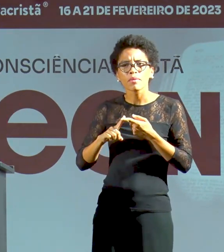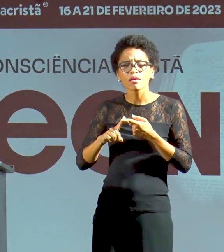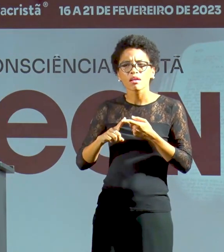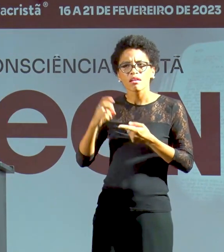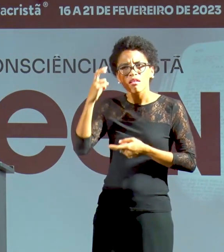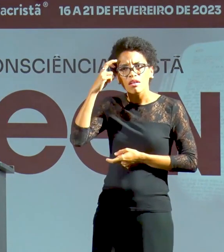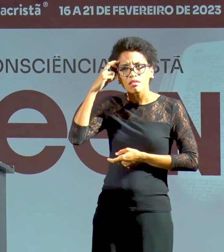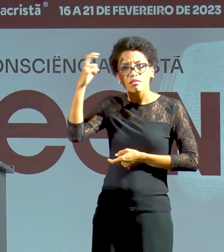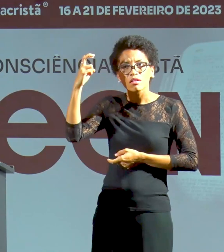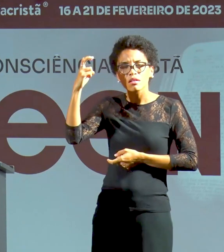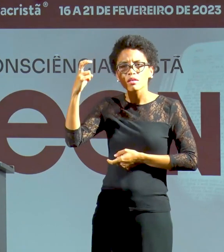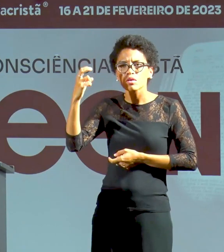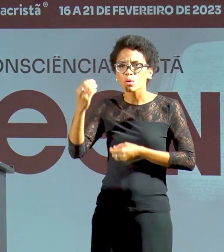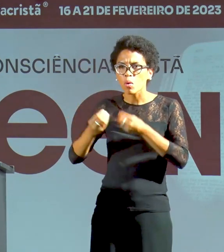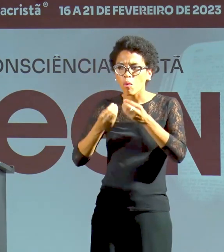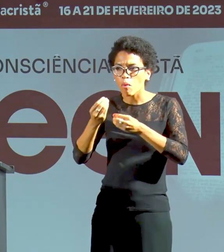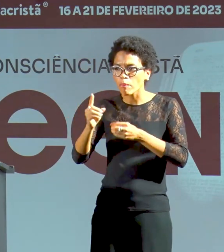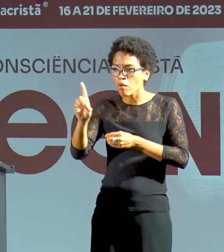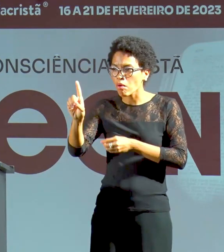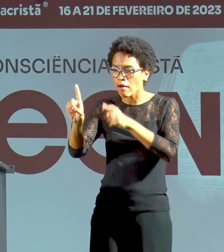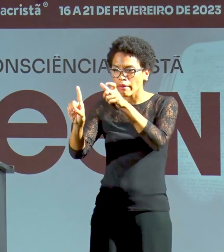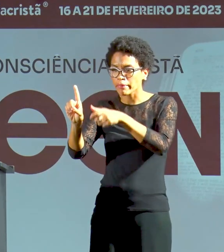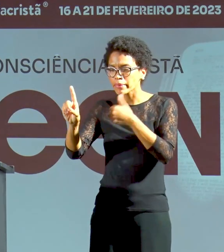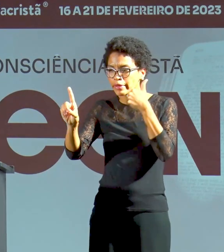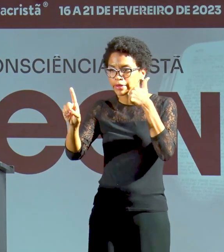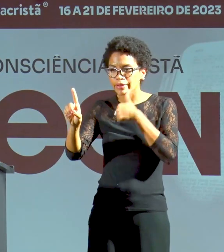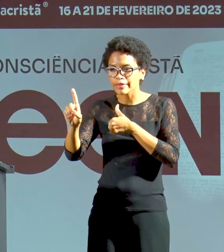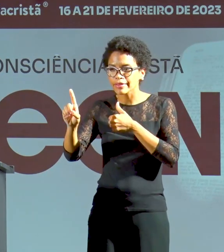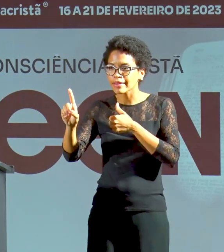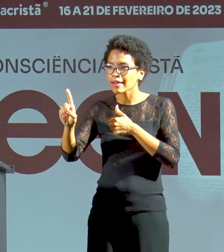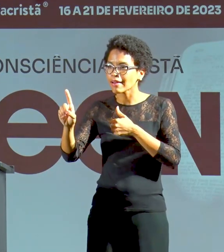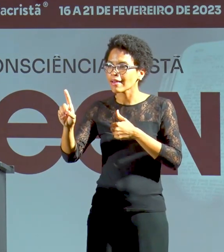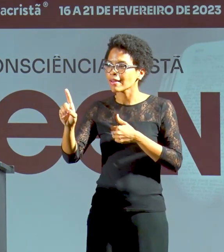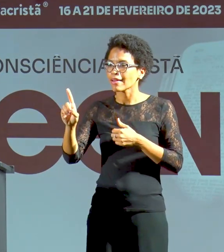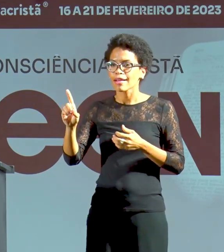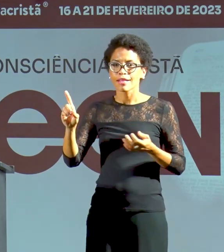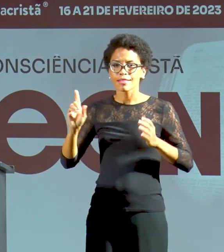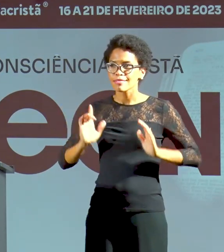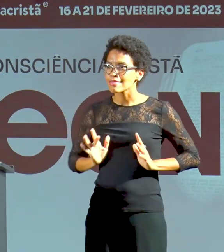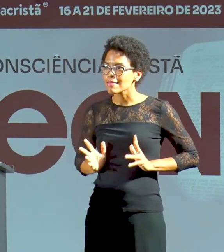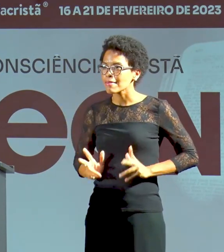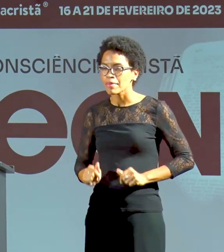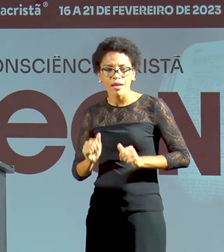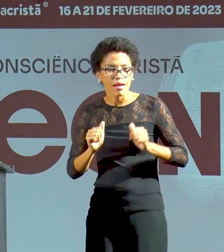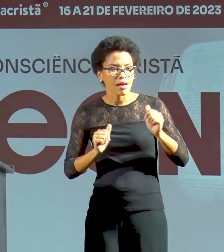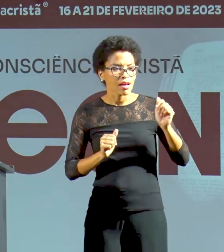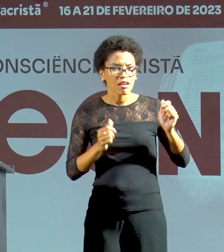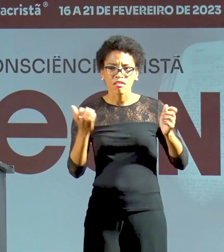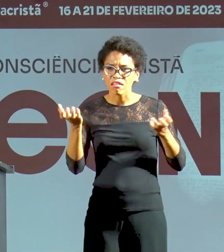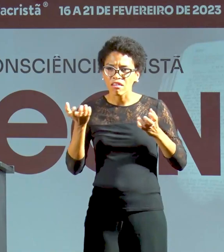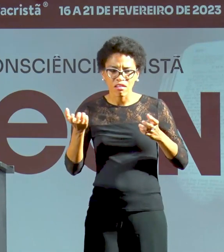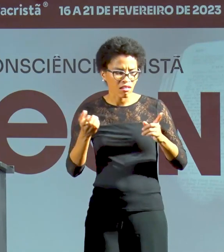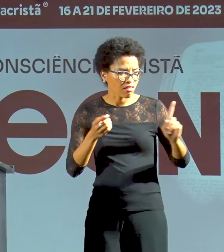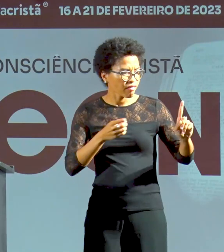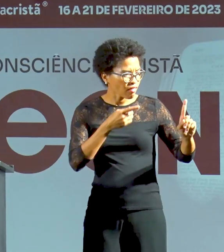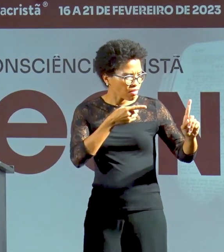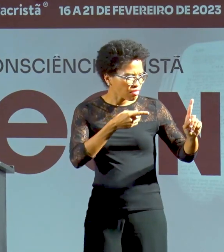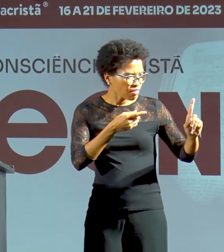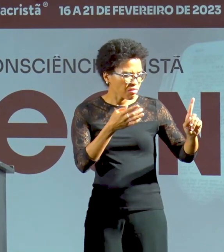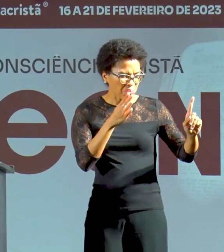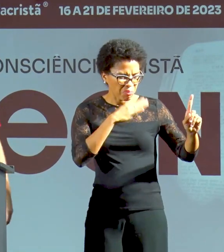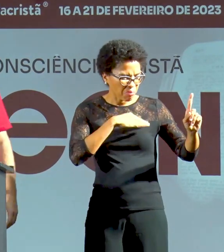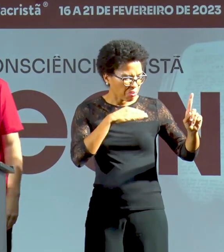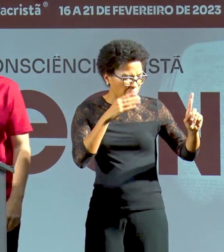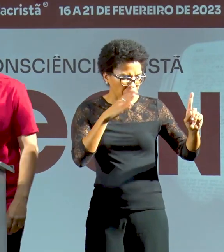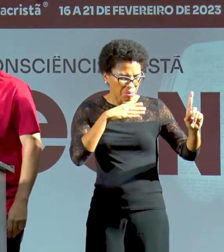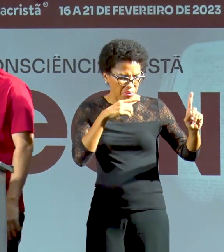que você acha que uma menina cheirosa vai querer saber de você são semelhantes são